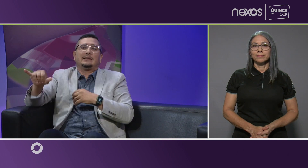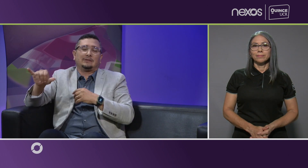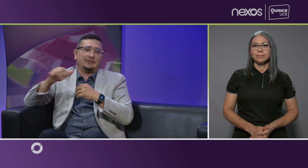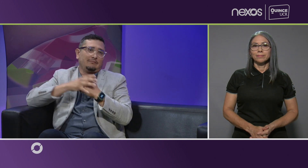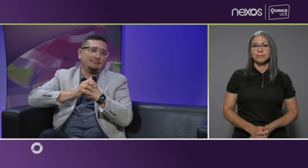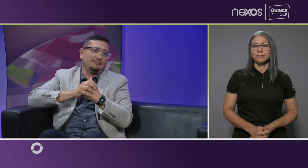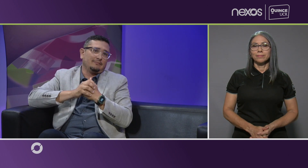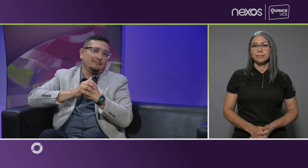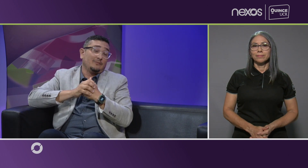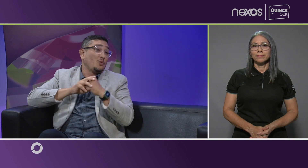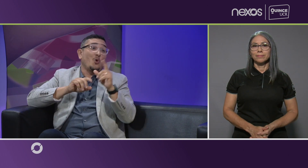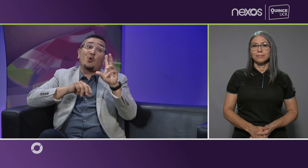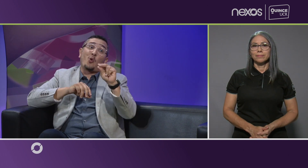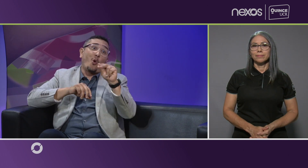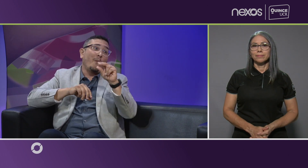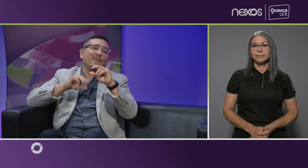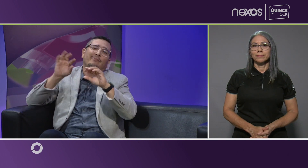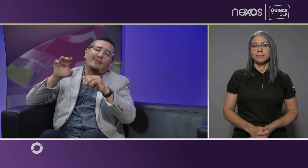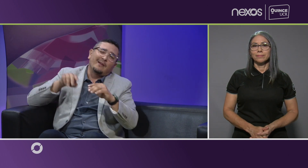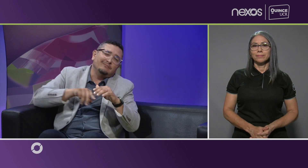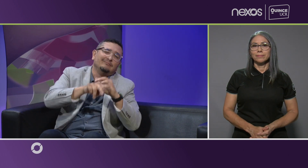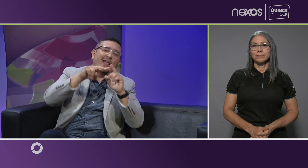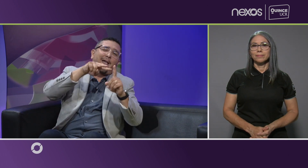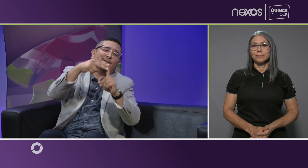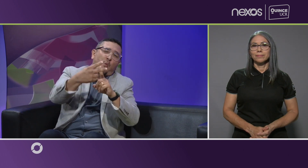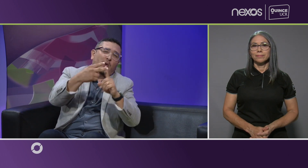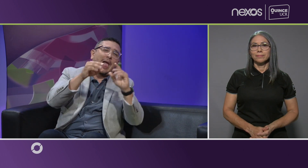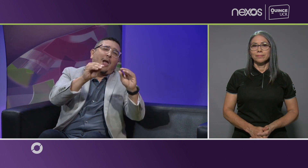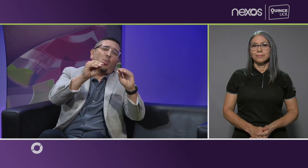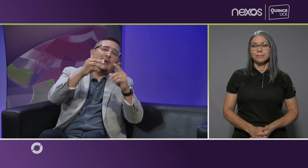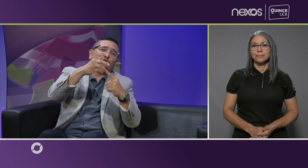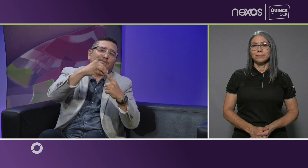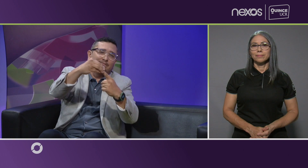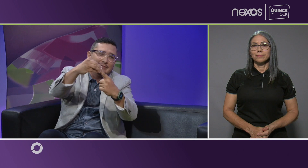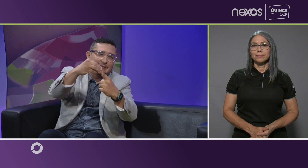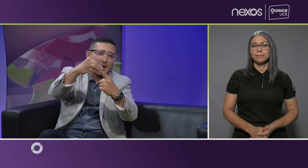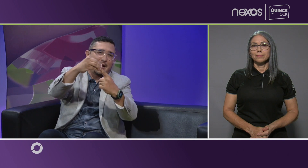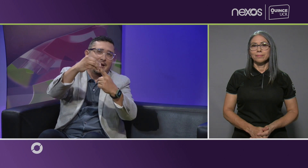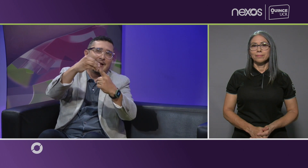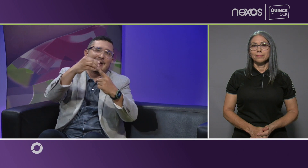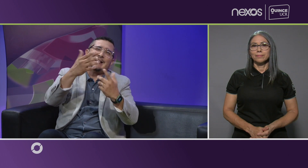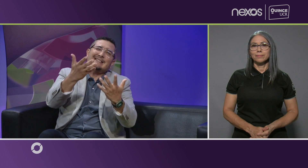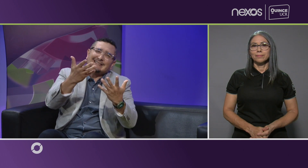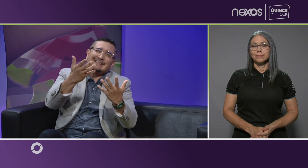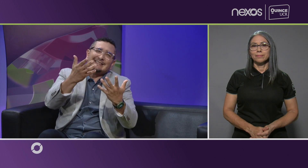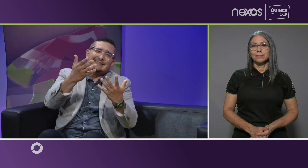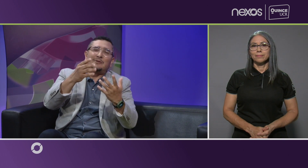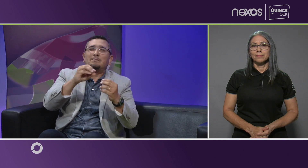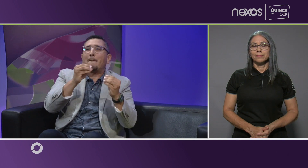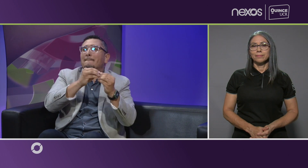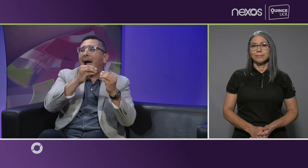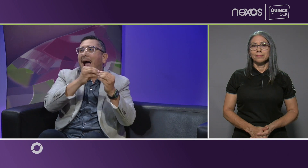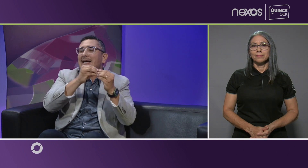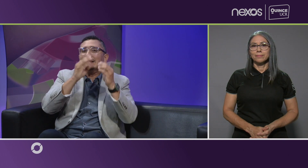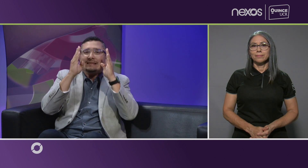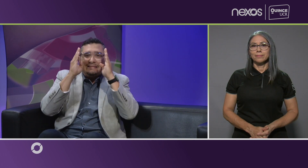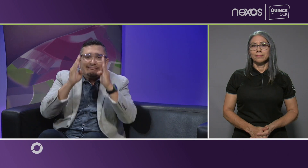la educación vaya relacionada con estos elementos, no bajo un enfoque